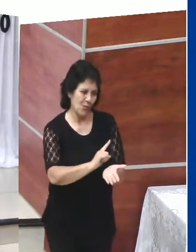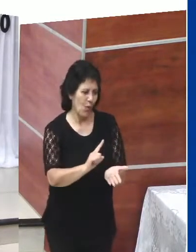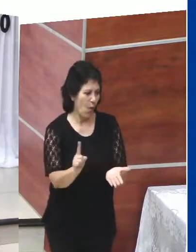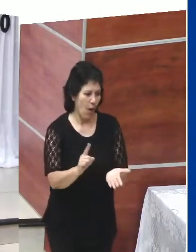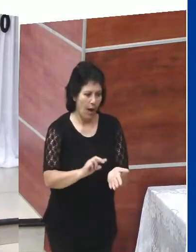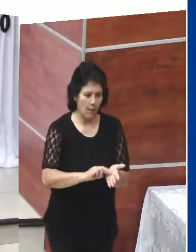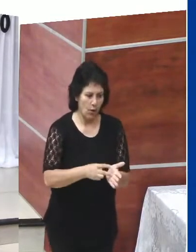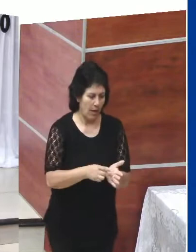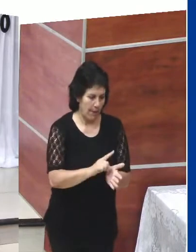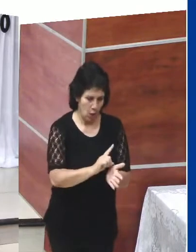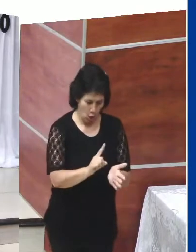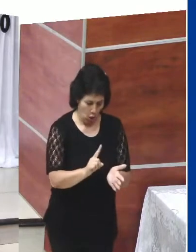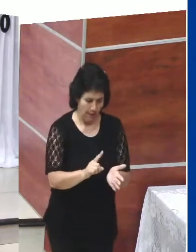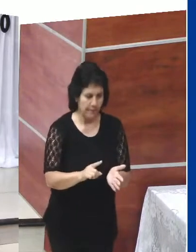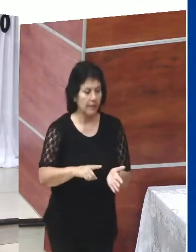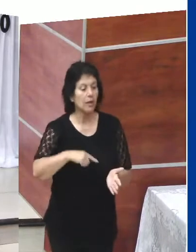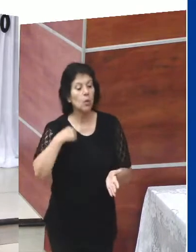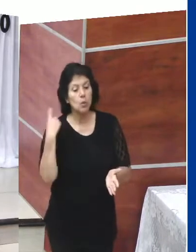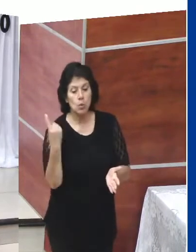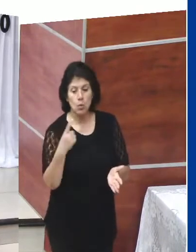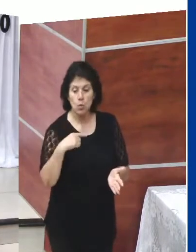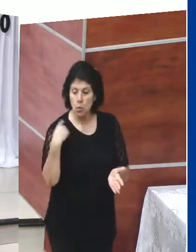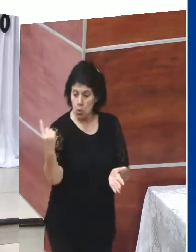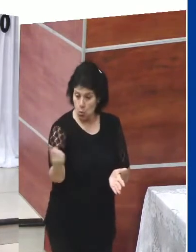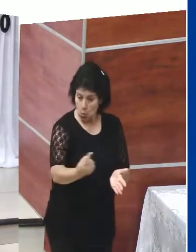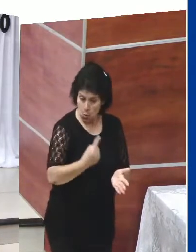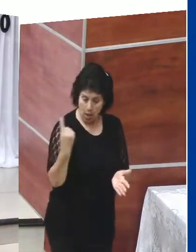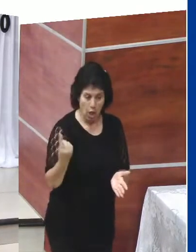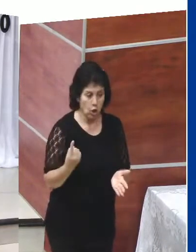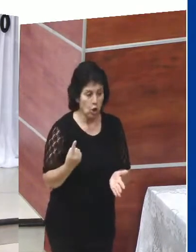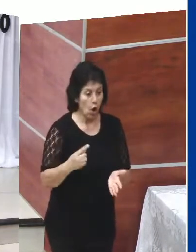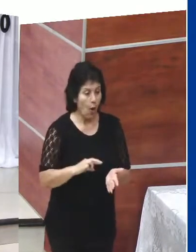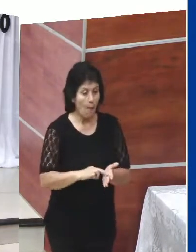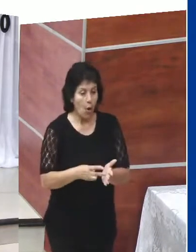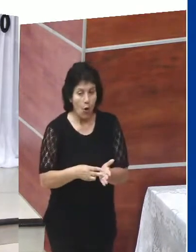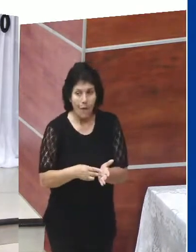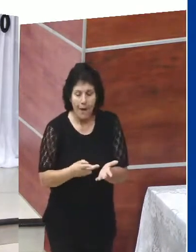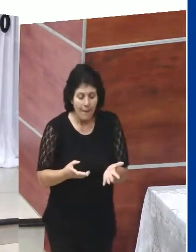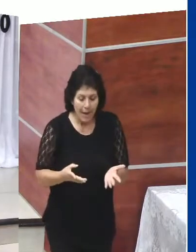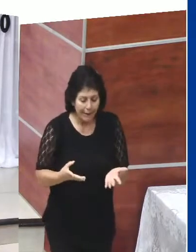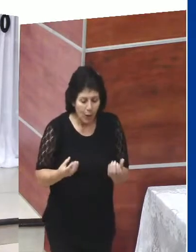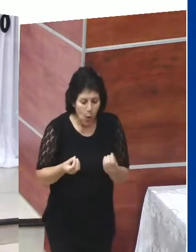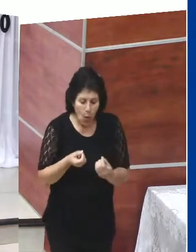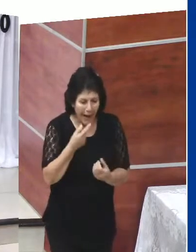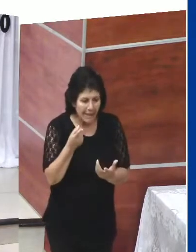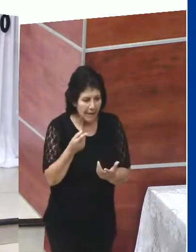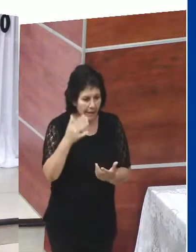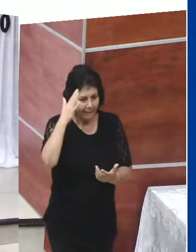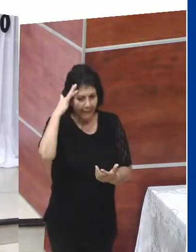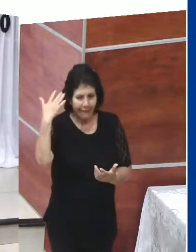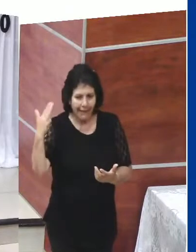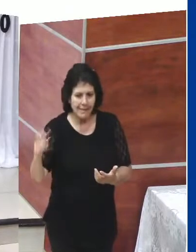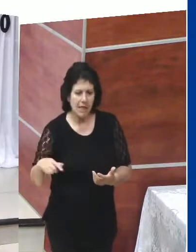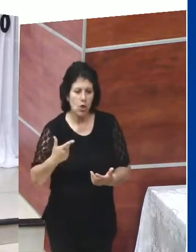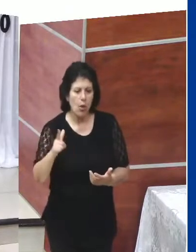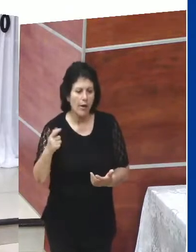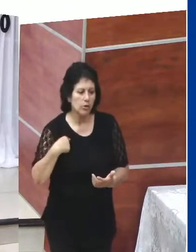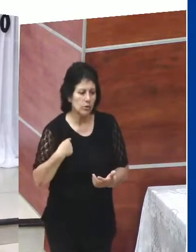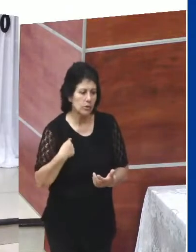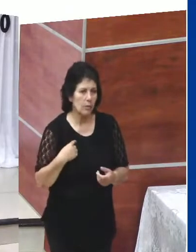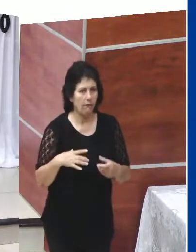el autor. Nuestro problema no es que nos falte inteligencia o pasión. Nuestro problema es que somos